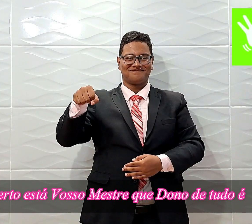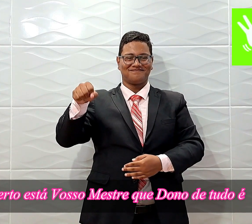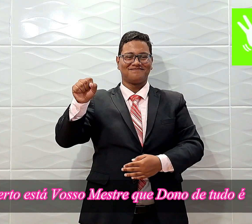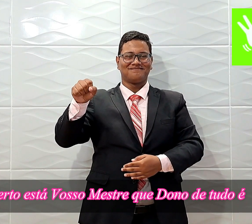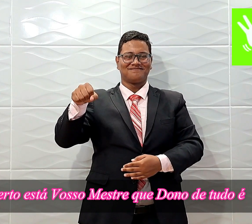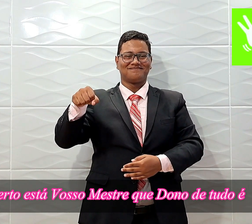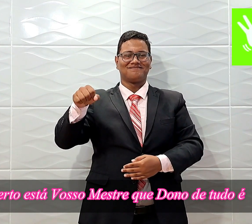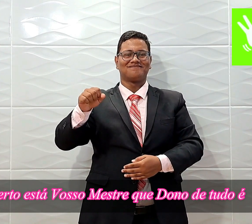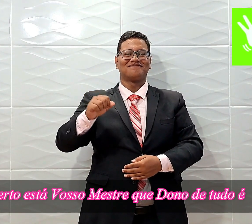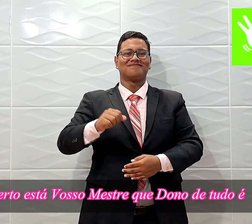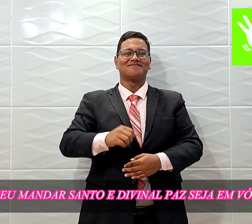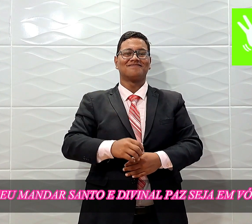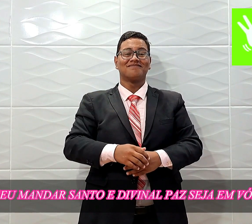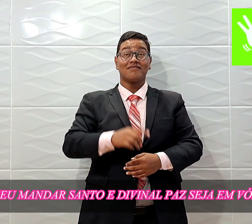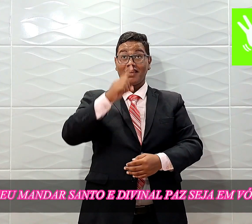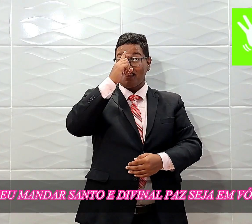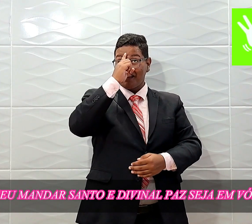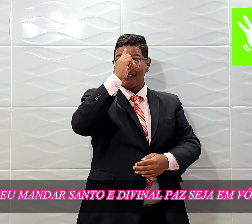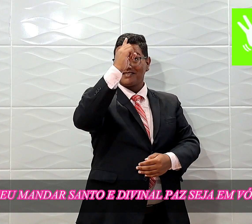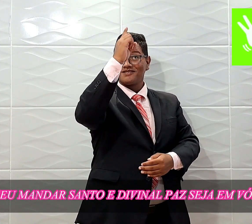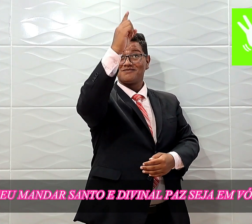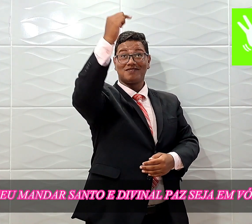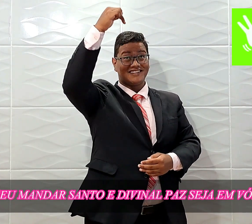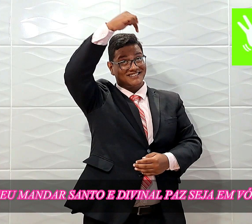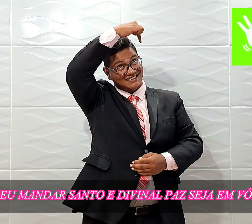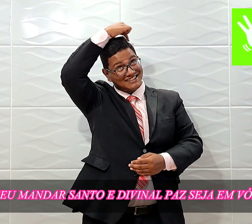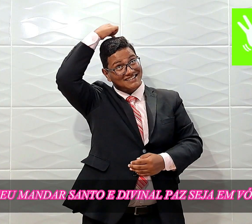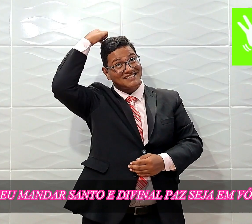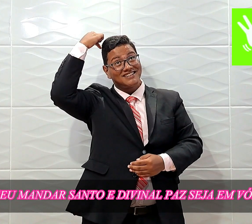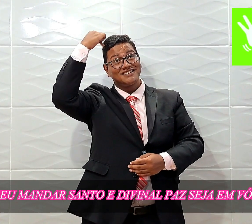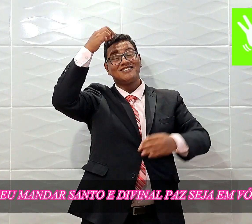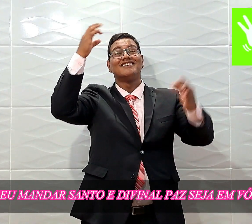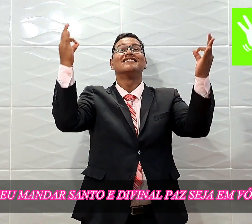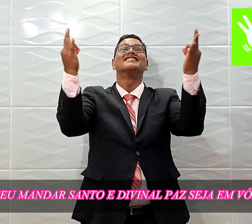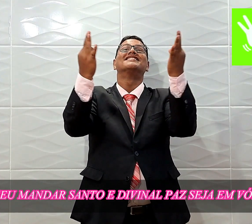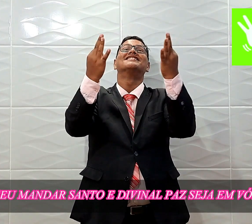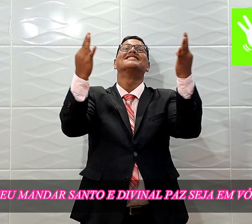Ao seu mandar santo e divinal